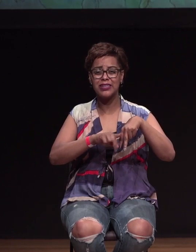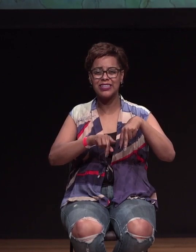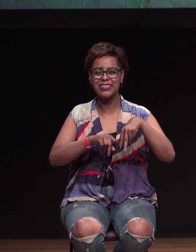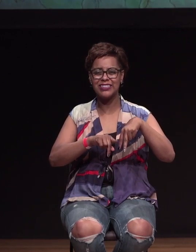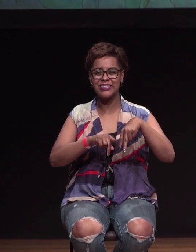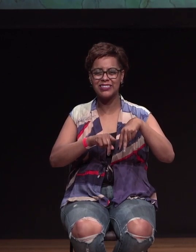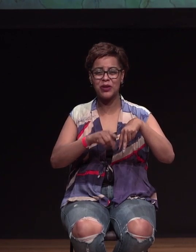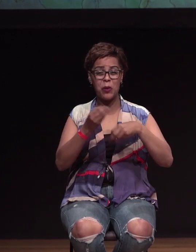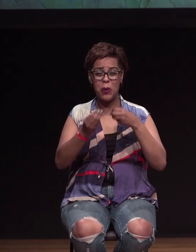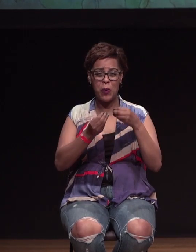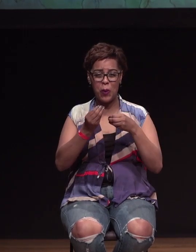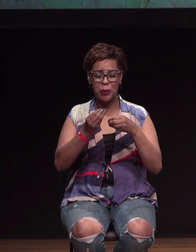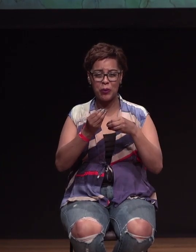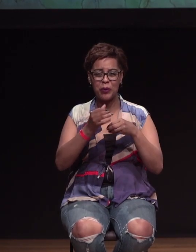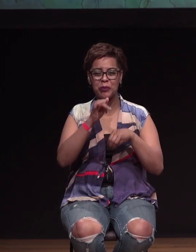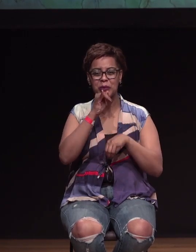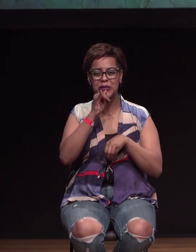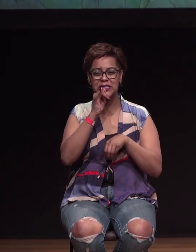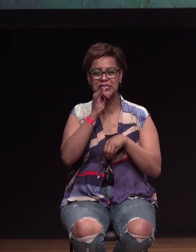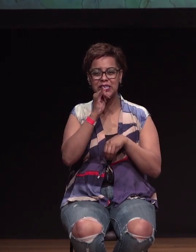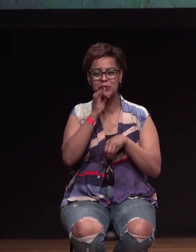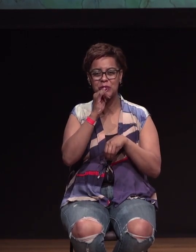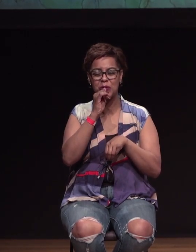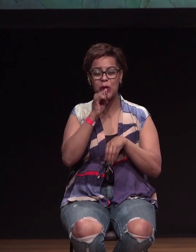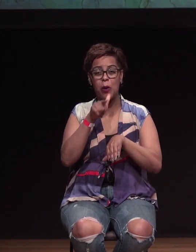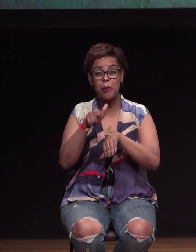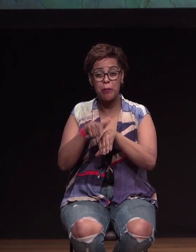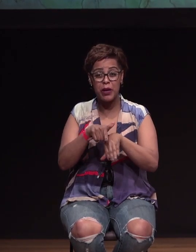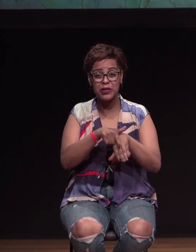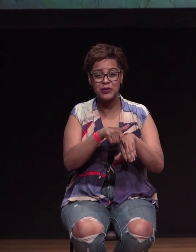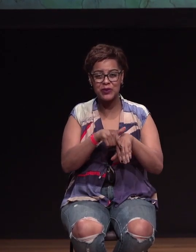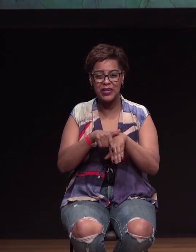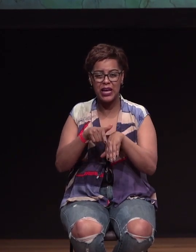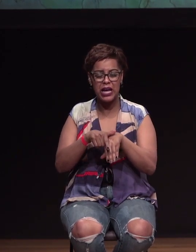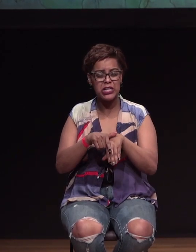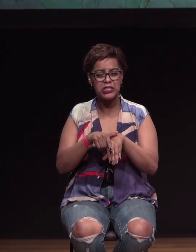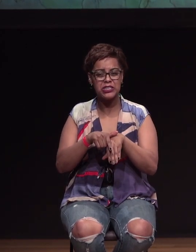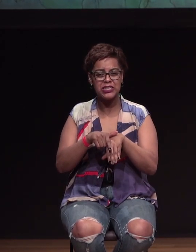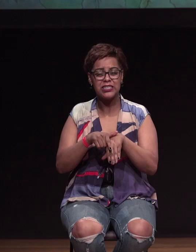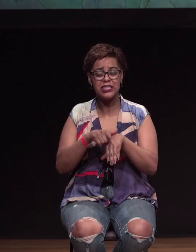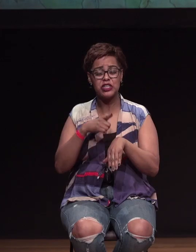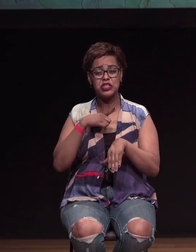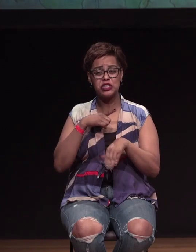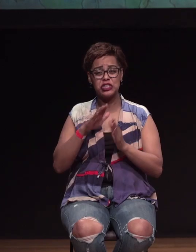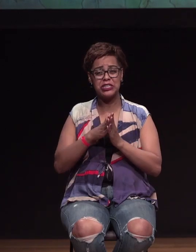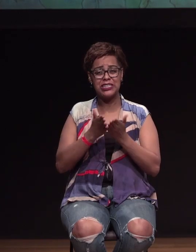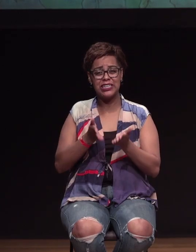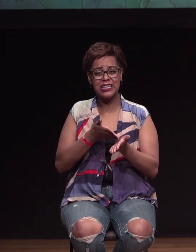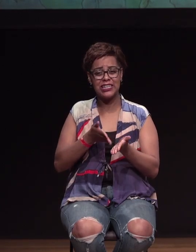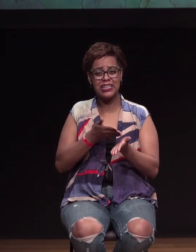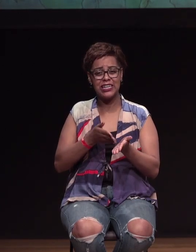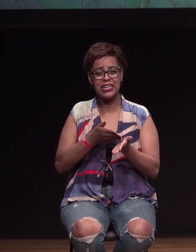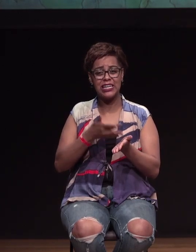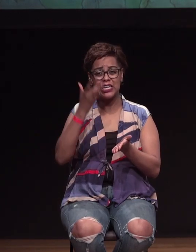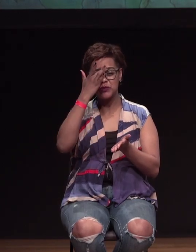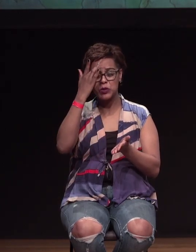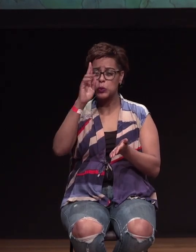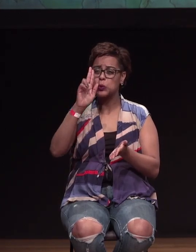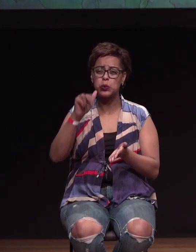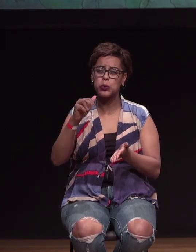várias personagens, e eu nunca via isso analisado pelas pessoas que analisavam o meu